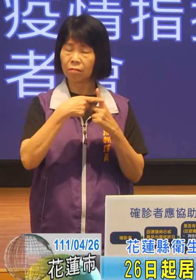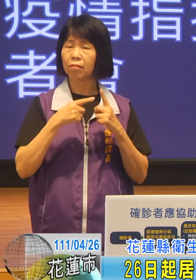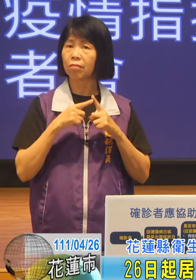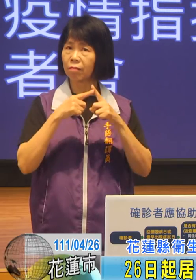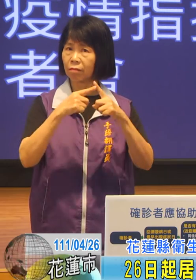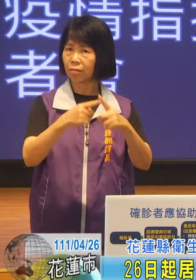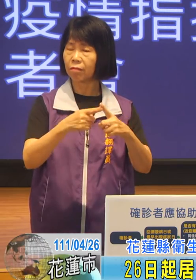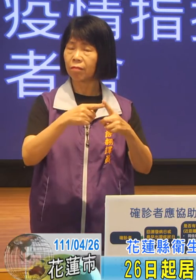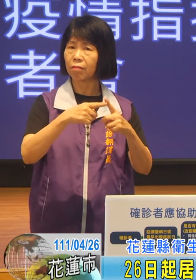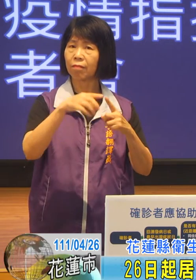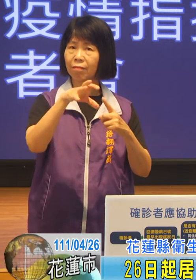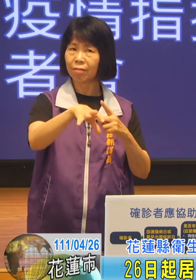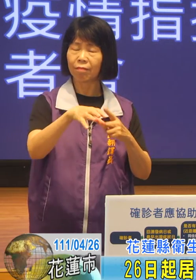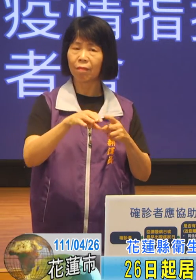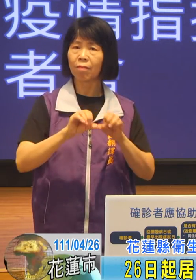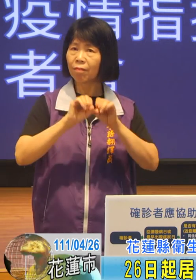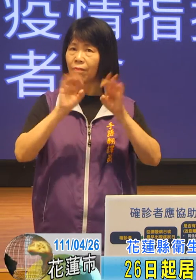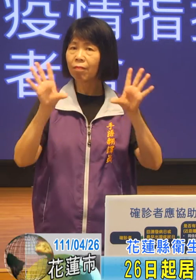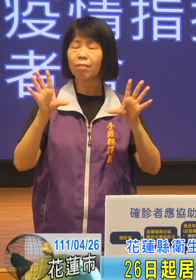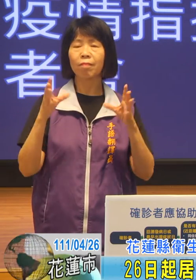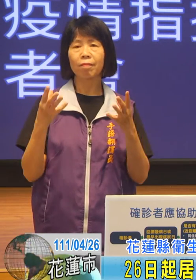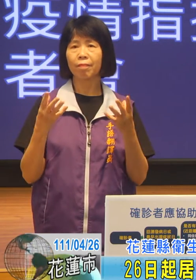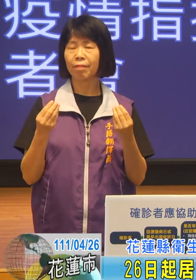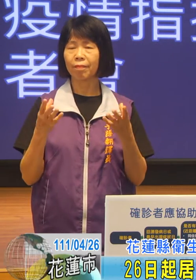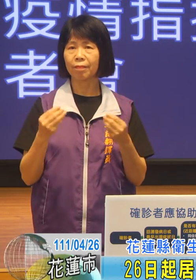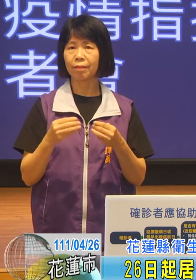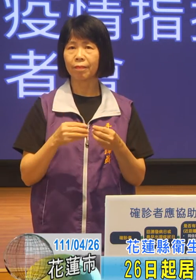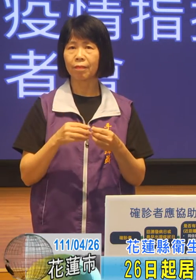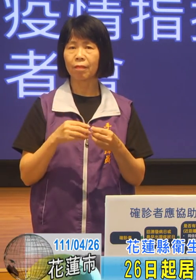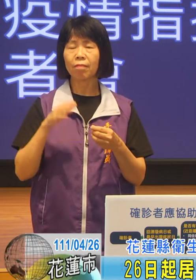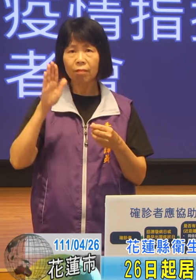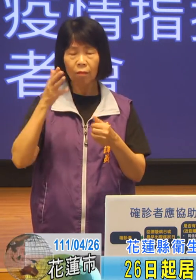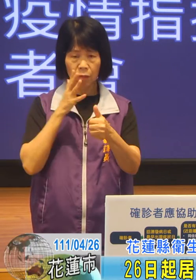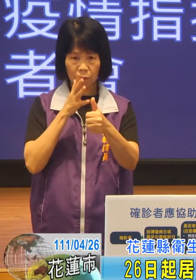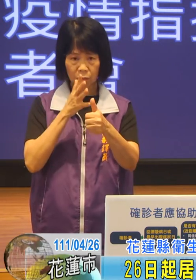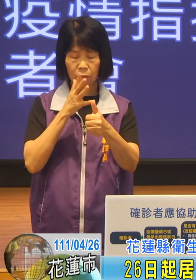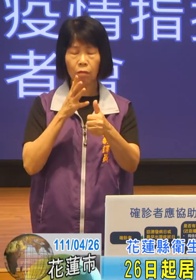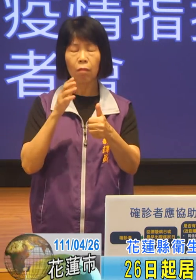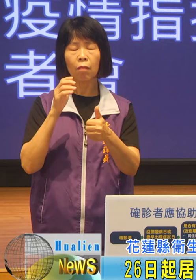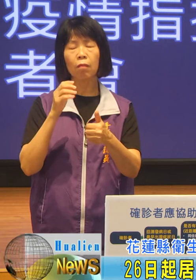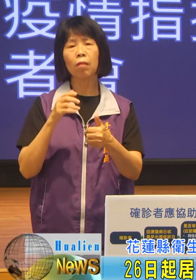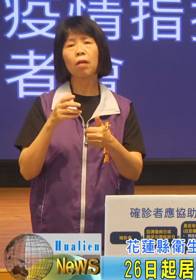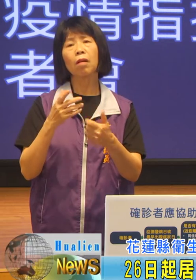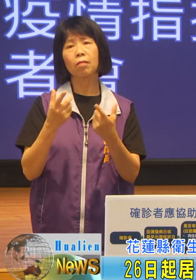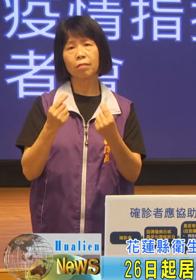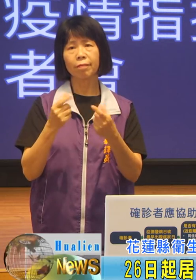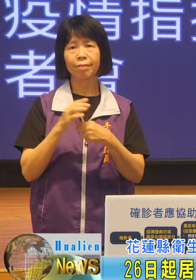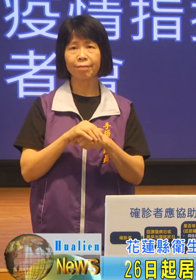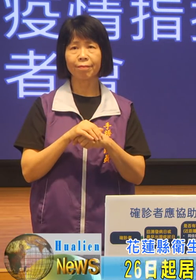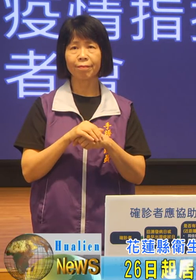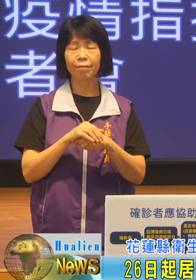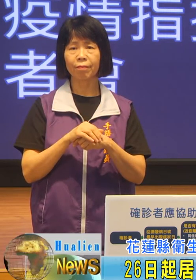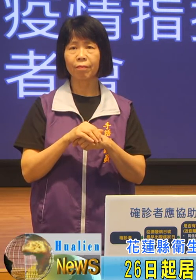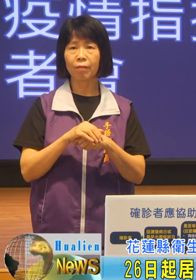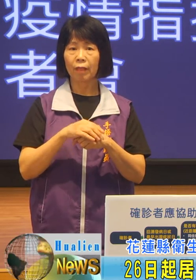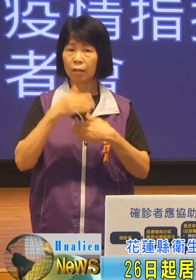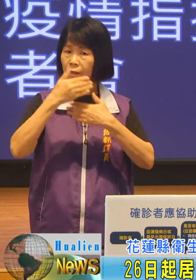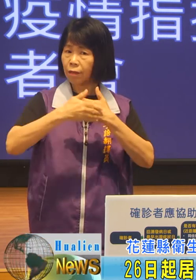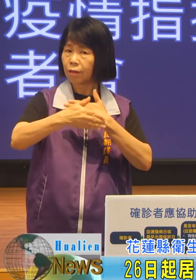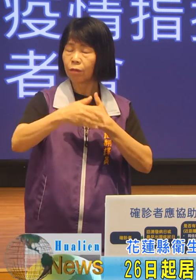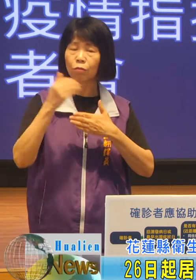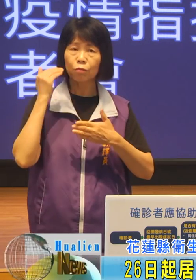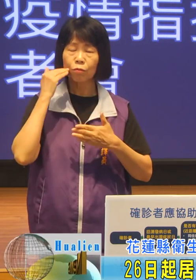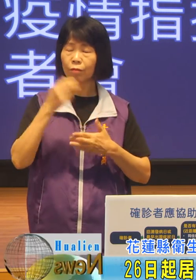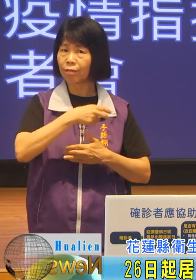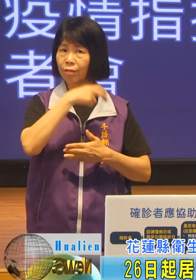疫调。好，我想我们对于每个个案还是会做一个初步的一个疫调。当然，在做疫调过程中，如果发